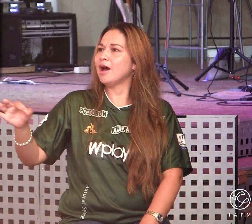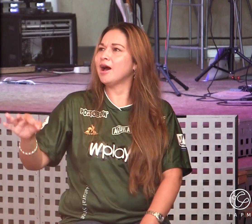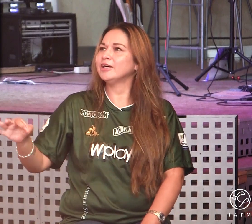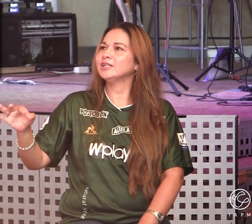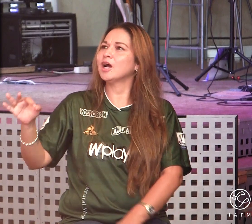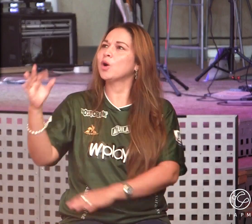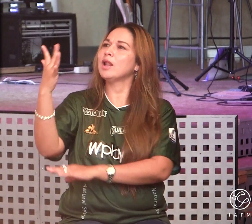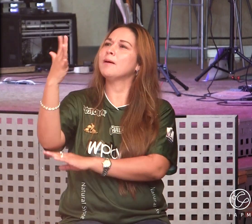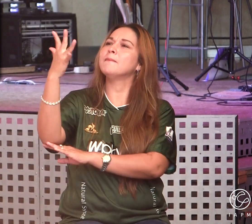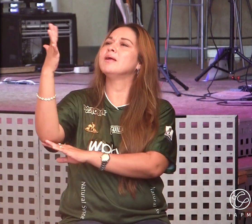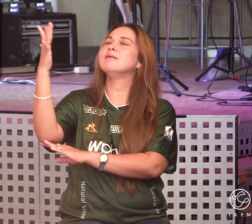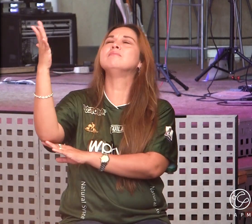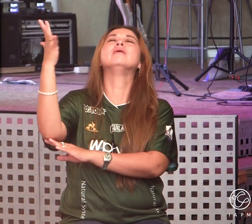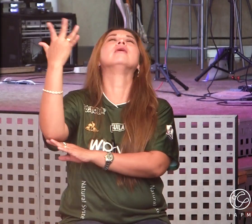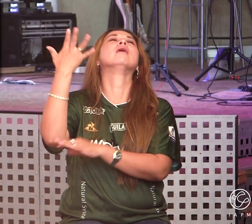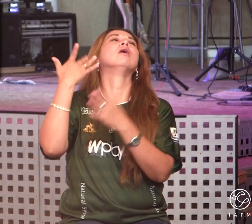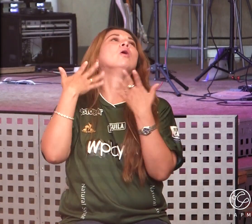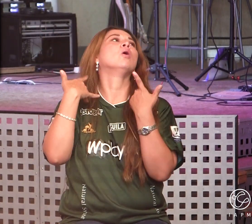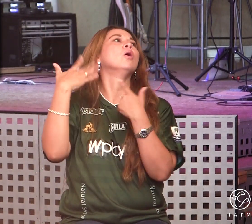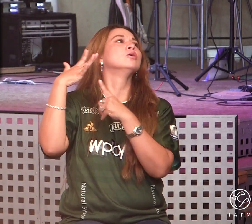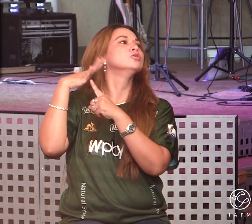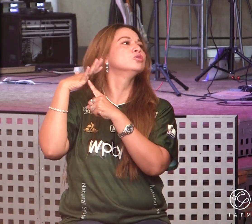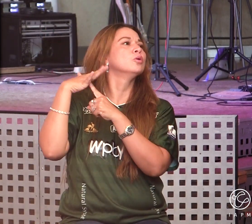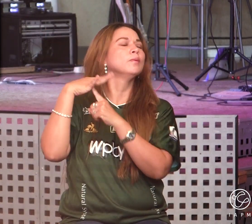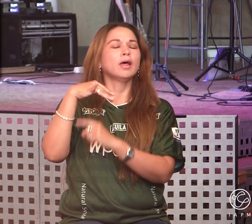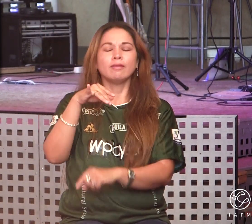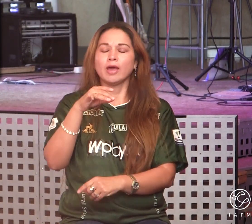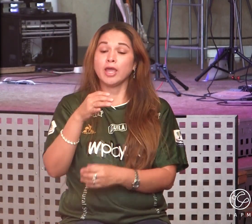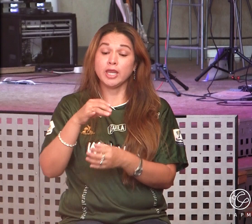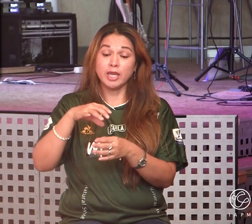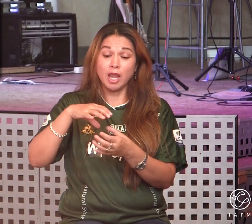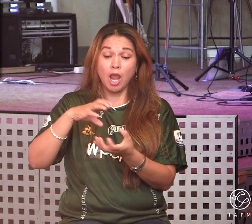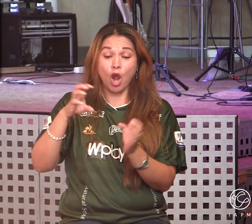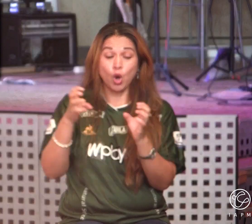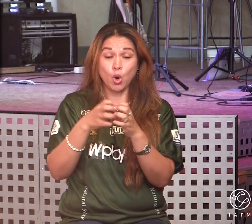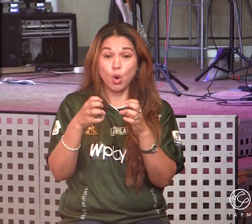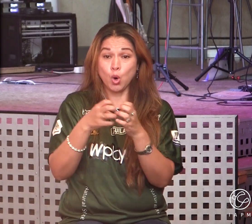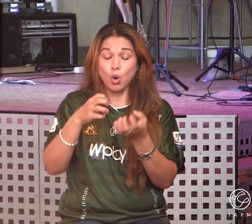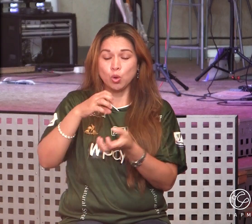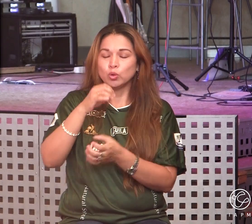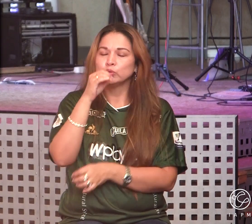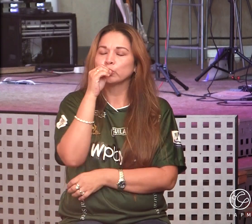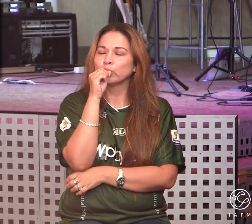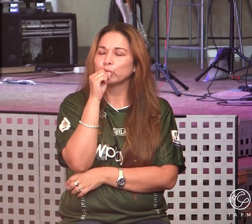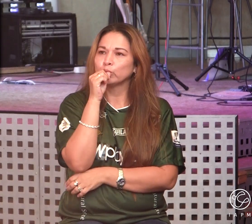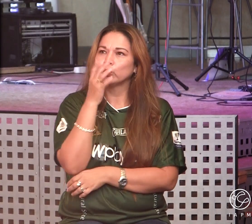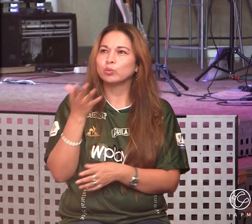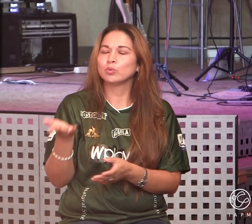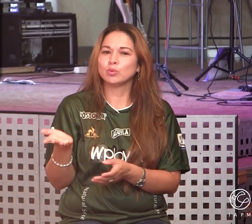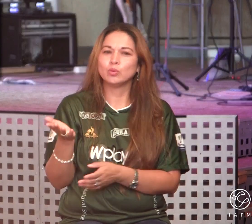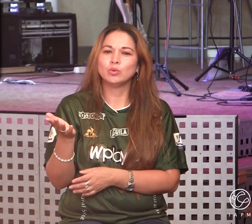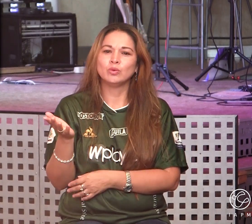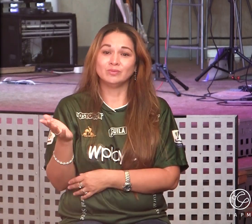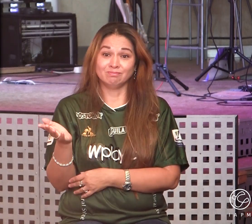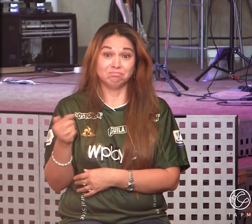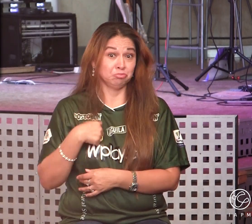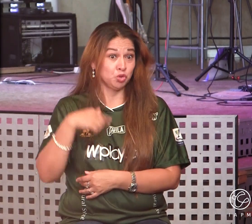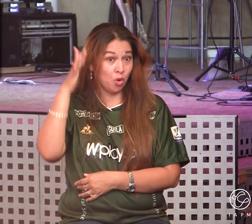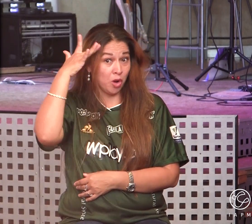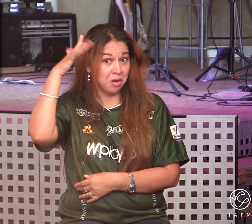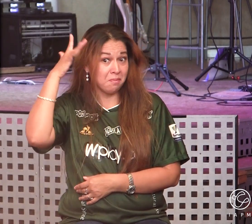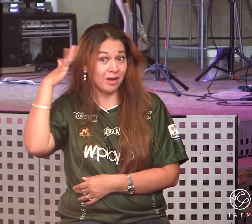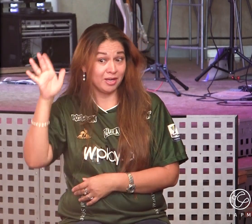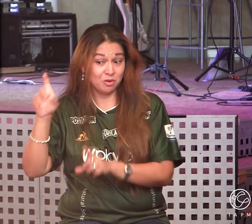debajo de una palmera, tomando agua de coco. ¿Cómo lo imaginas tú? ¿En Canarias o díganme, algún lugar